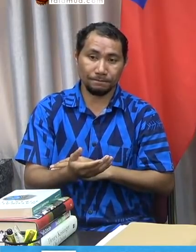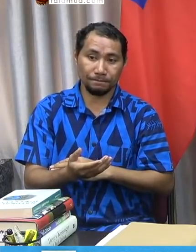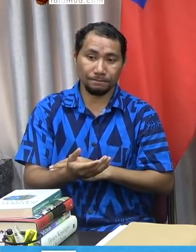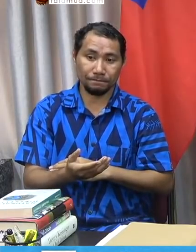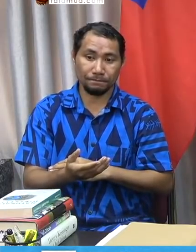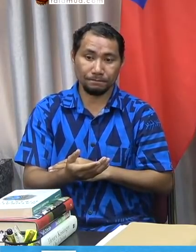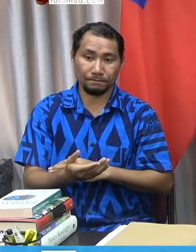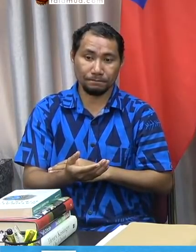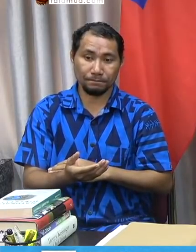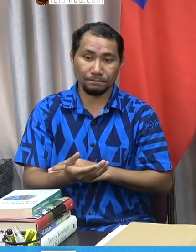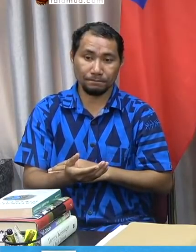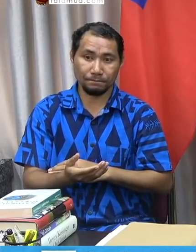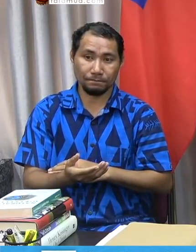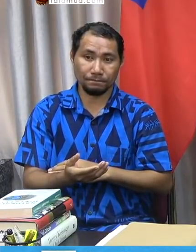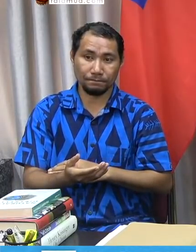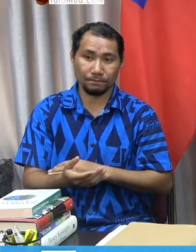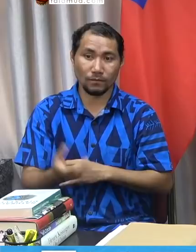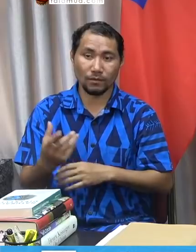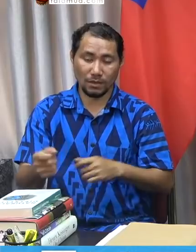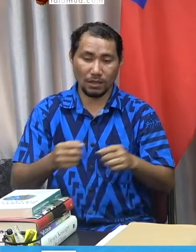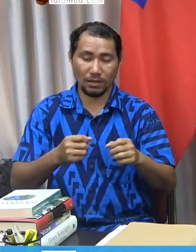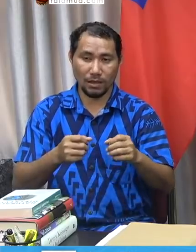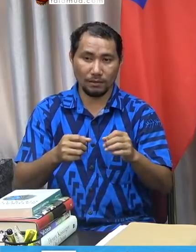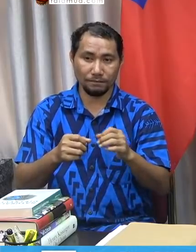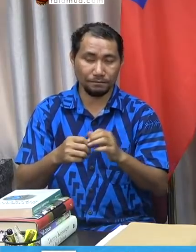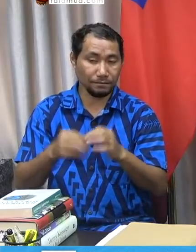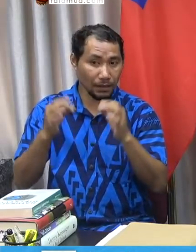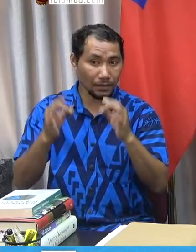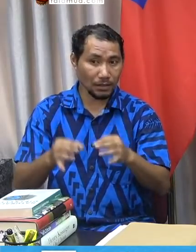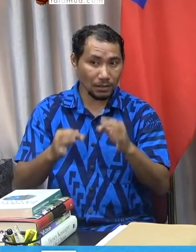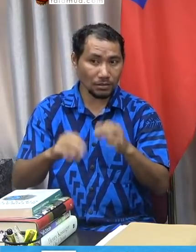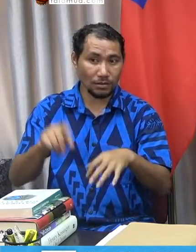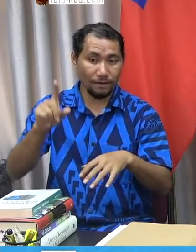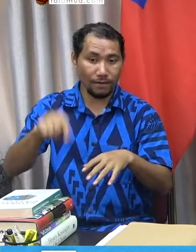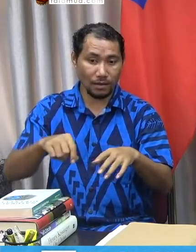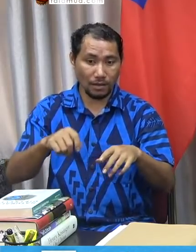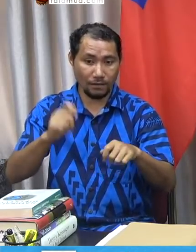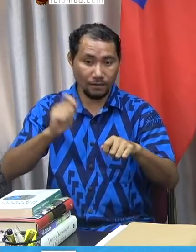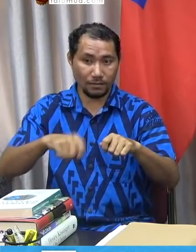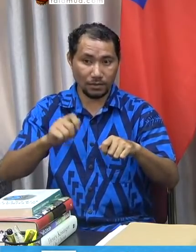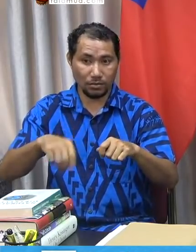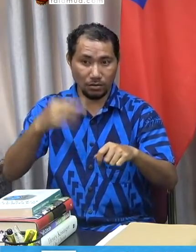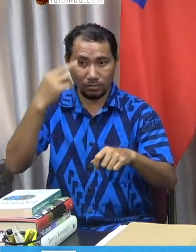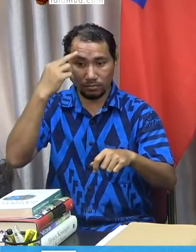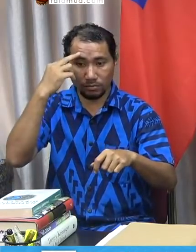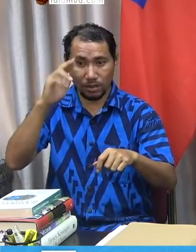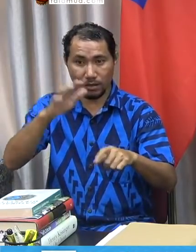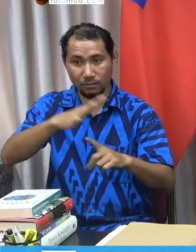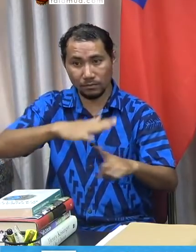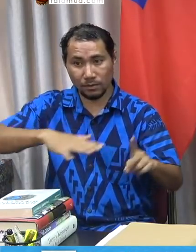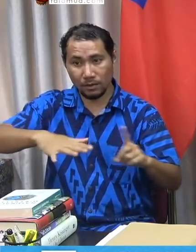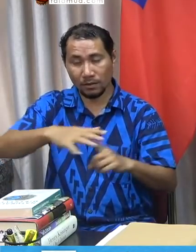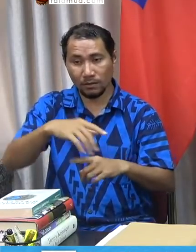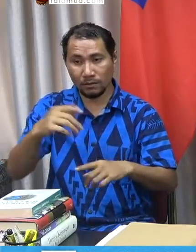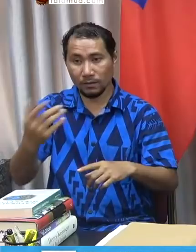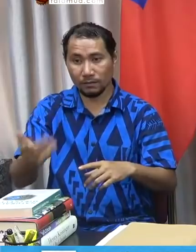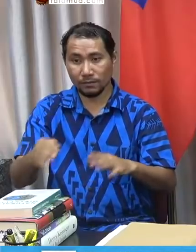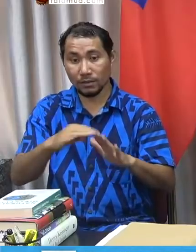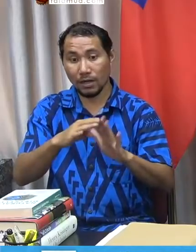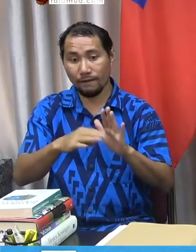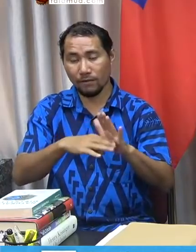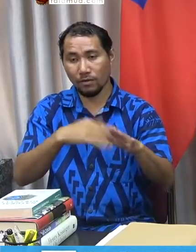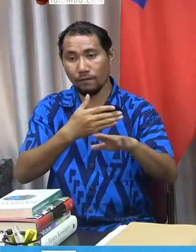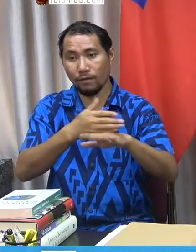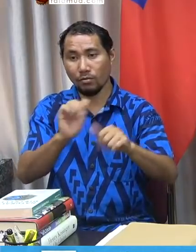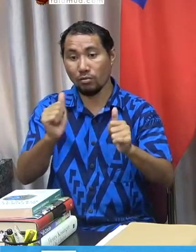o le tātou whaamisinonga o whanua maswafa. Le tūla fono fau le na pasia e le o iei se